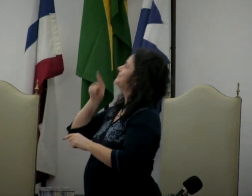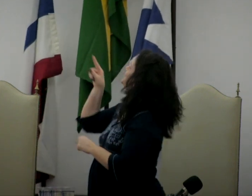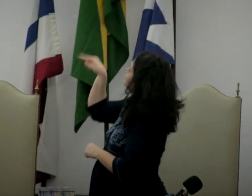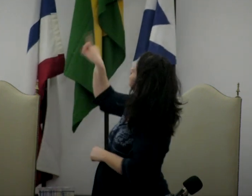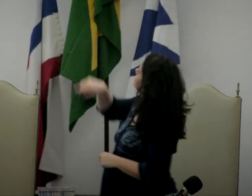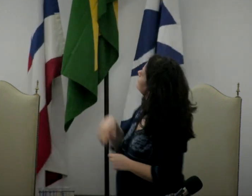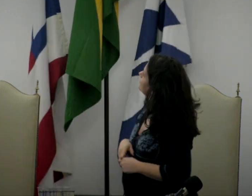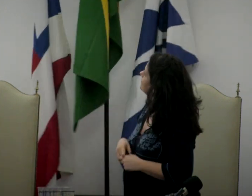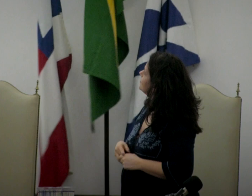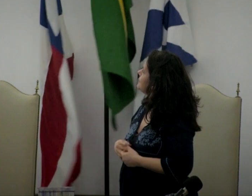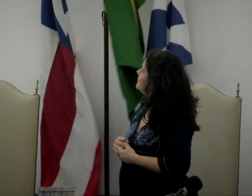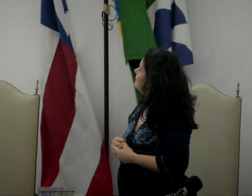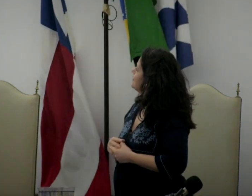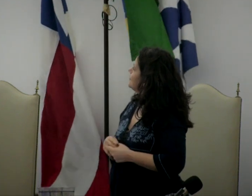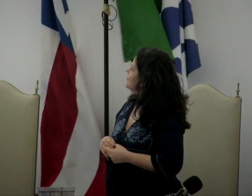surdez.